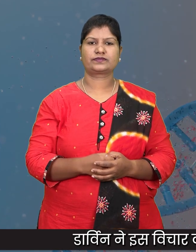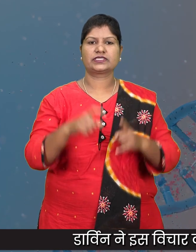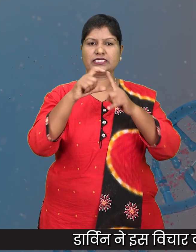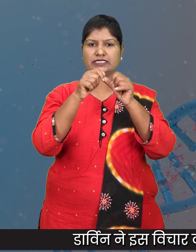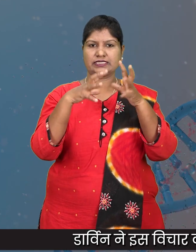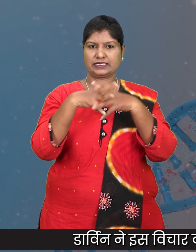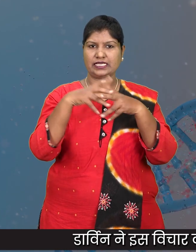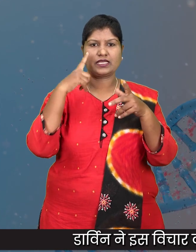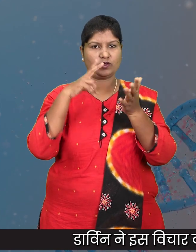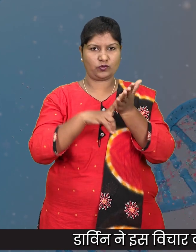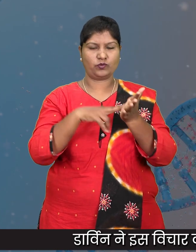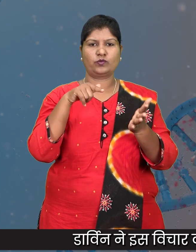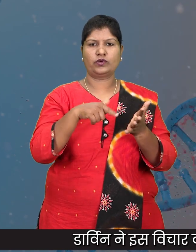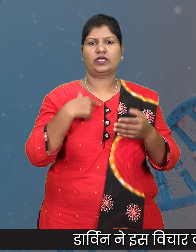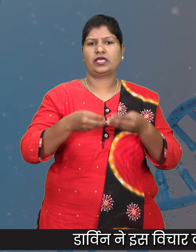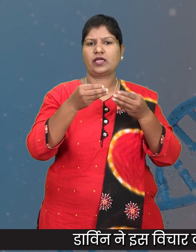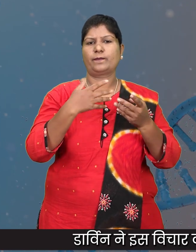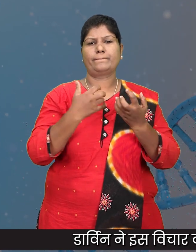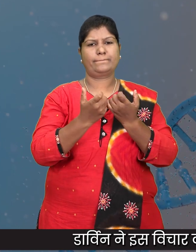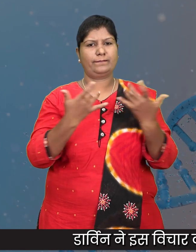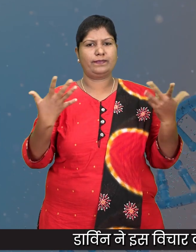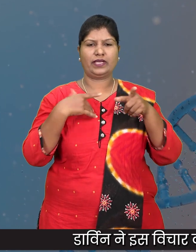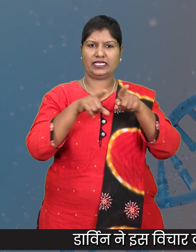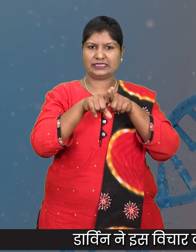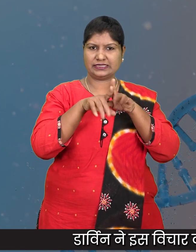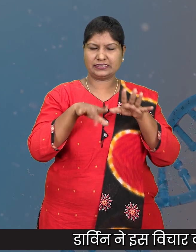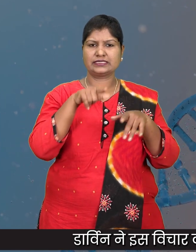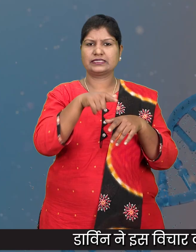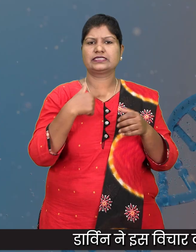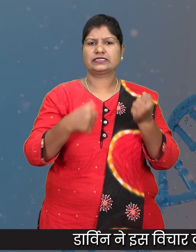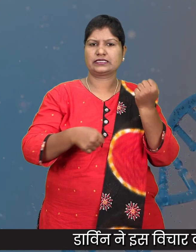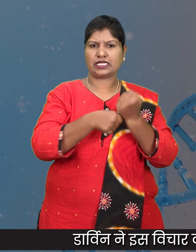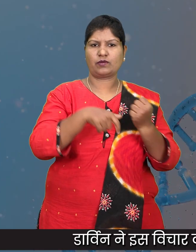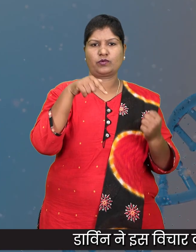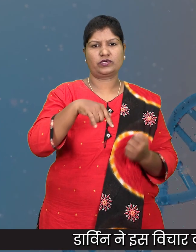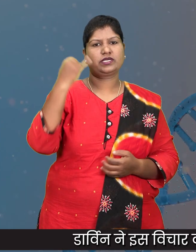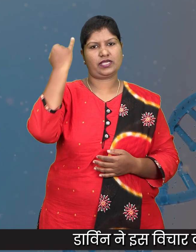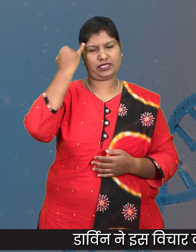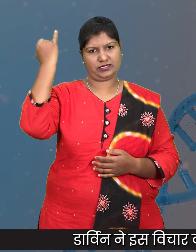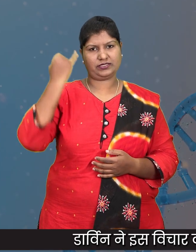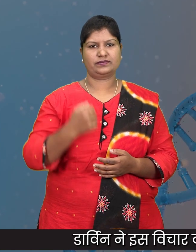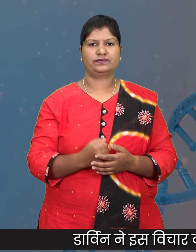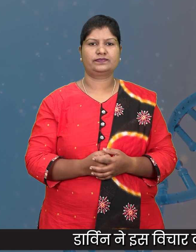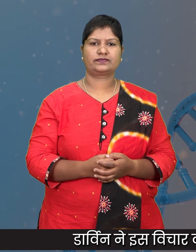डार्विन ने इस विचार का समर्थन करने के लिए कई उदाहरण दिए।